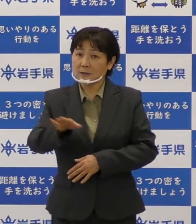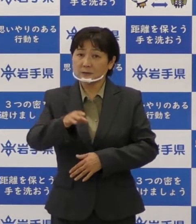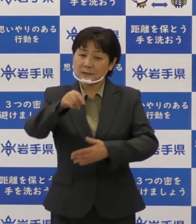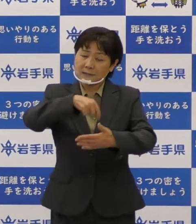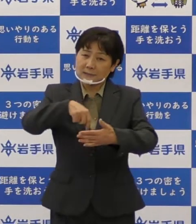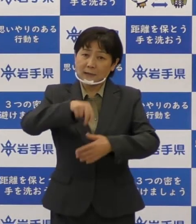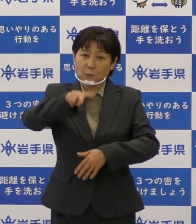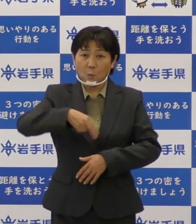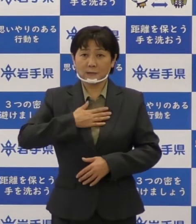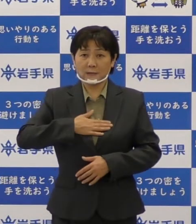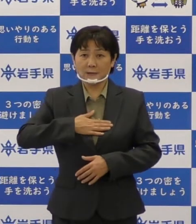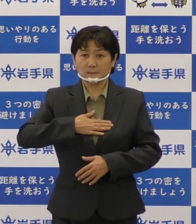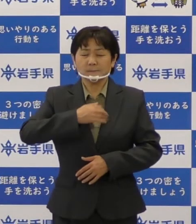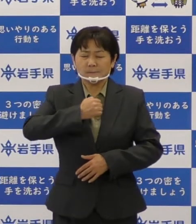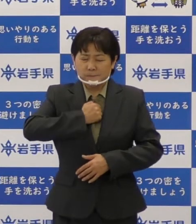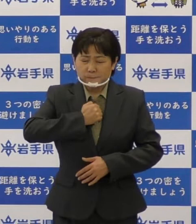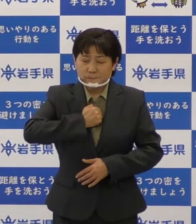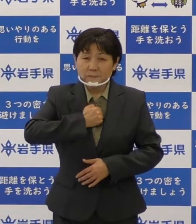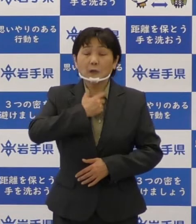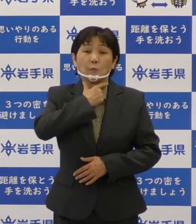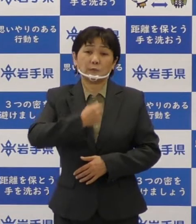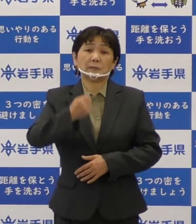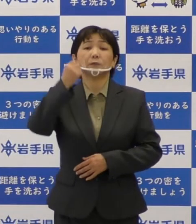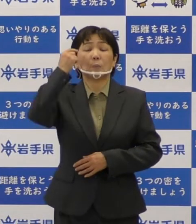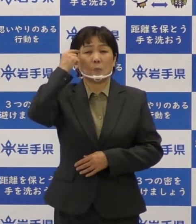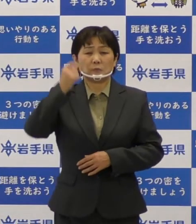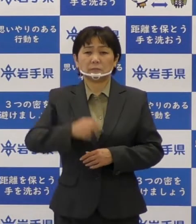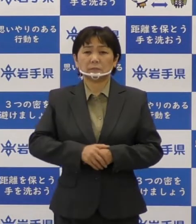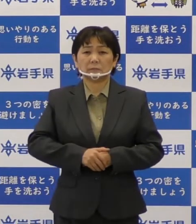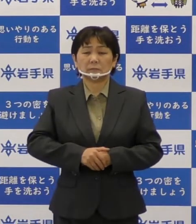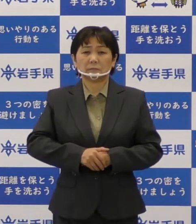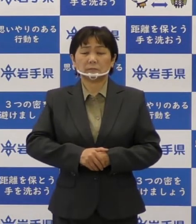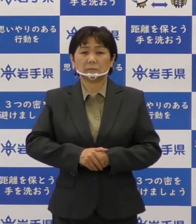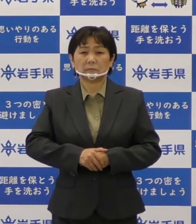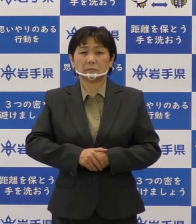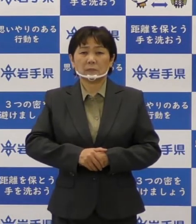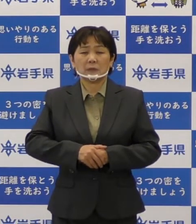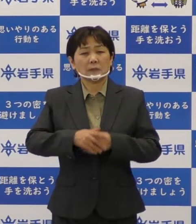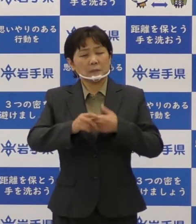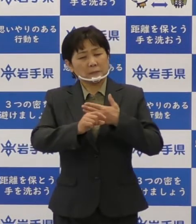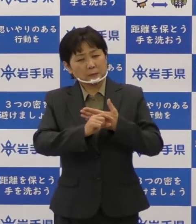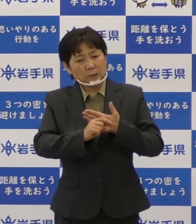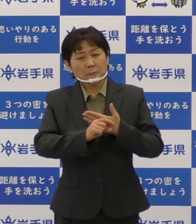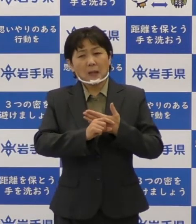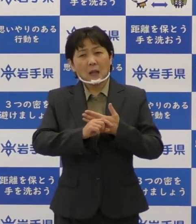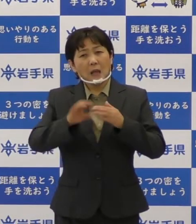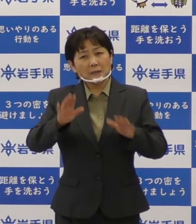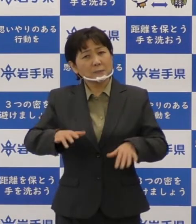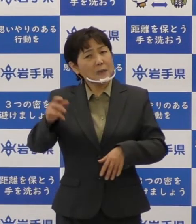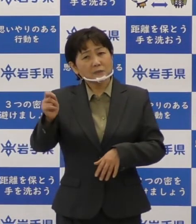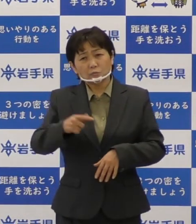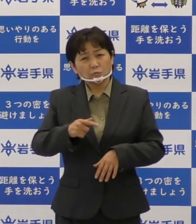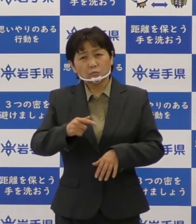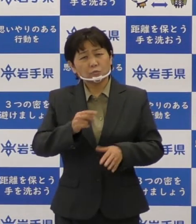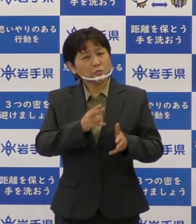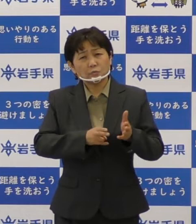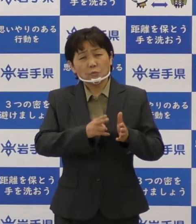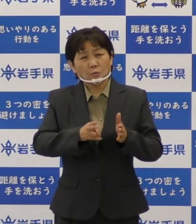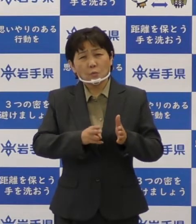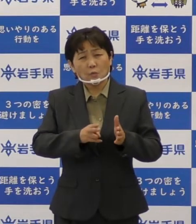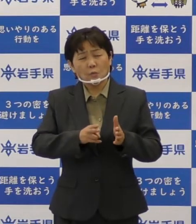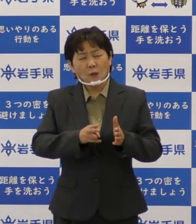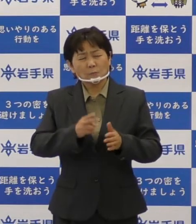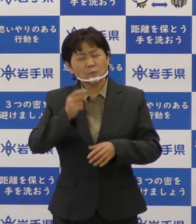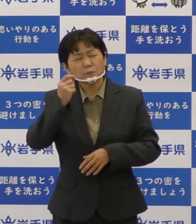場所によって、あるいはこう人によって、今すぐこう旅行ができるような状況じゃない、あるいは行きたい